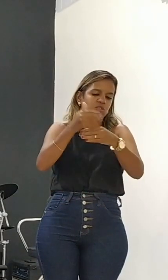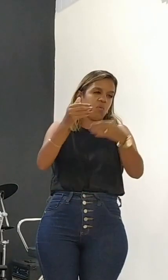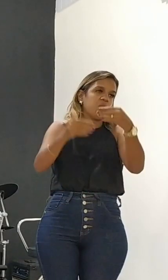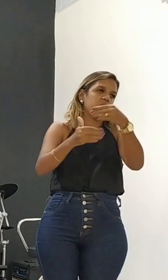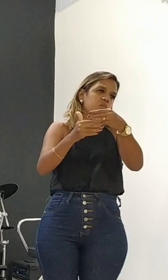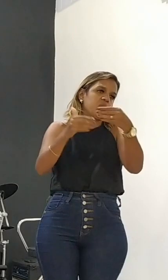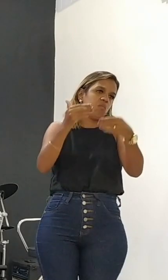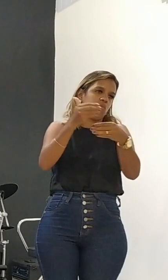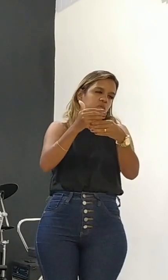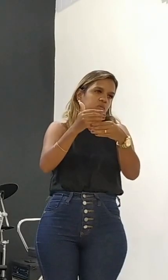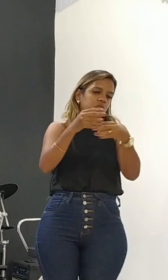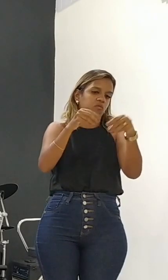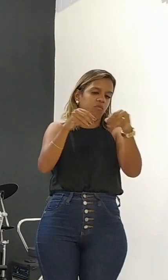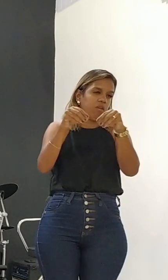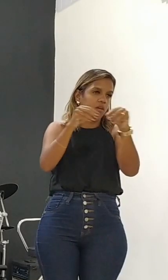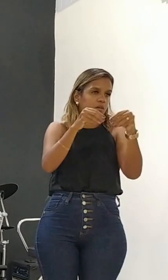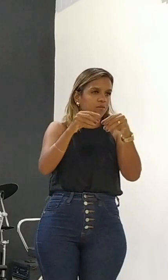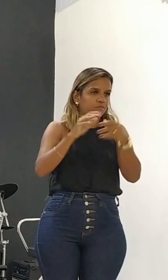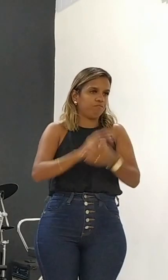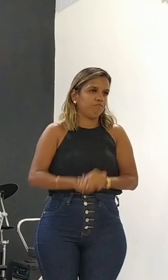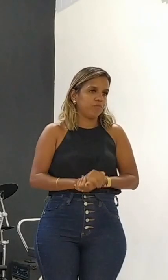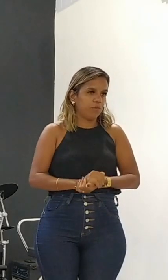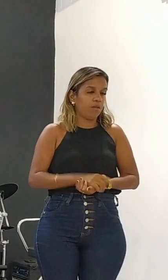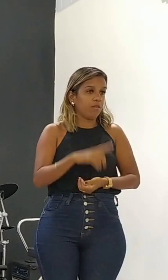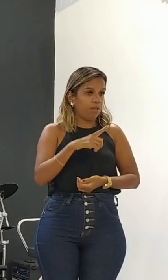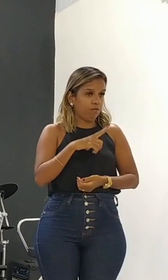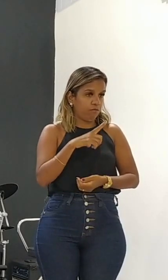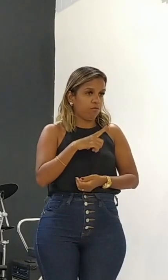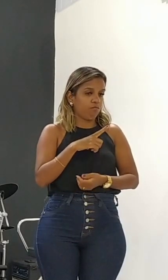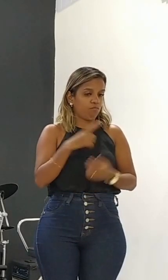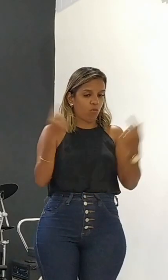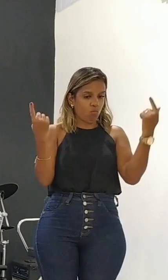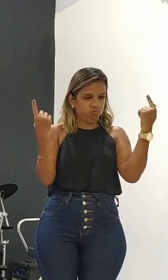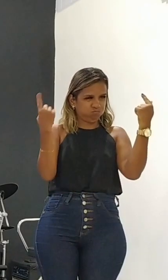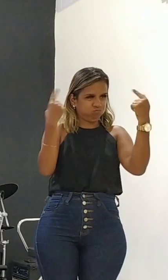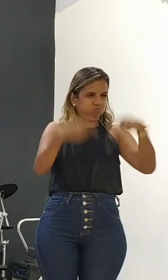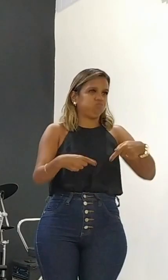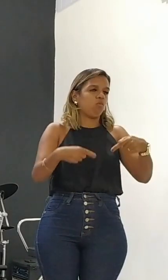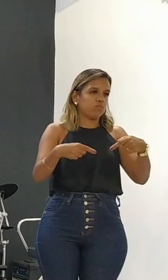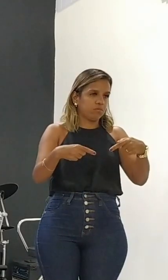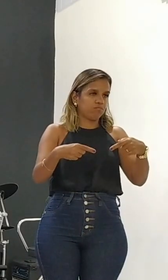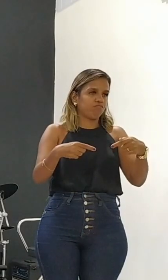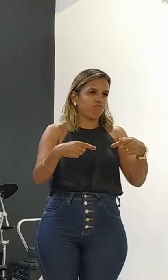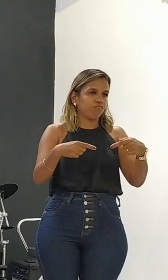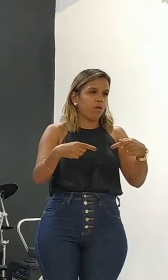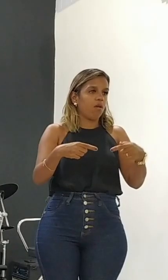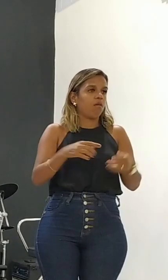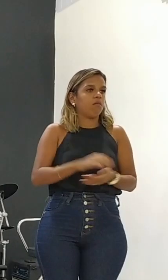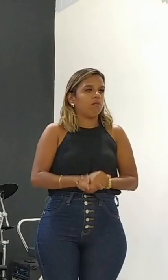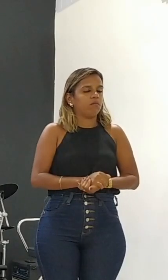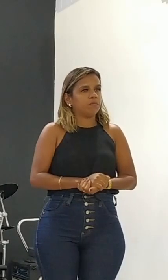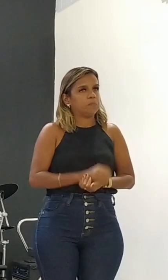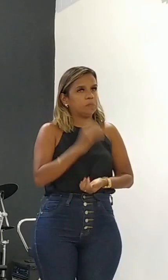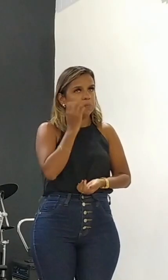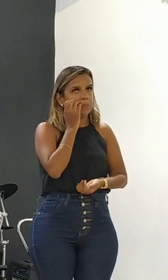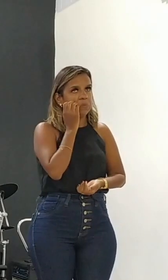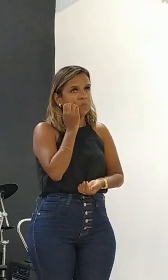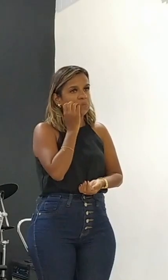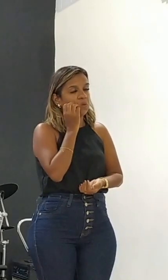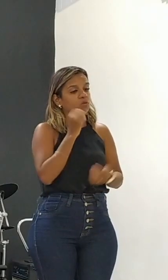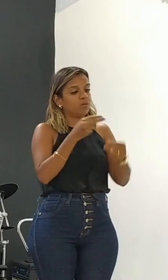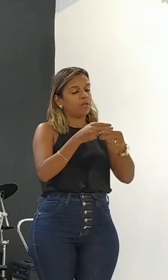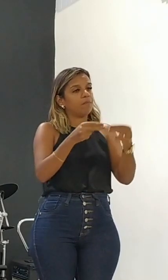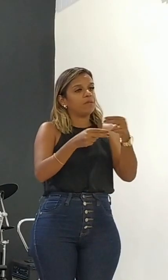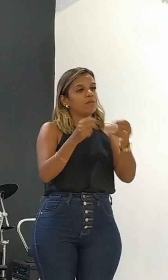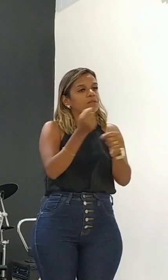de pedra. Houve uma oposição, houve uma resistência contra aquilo que